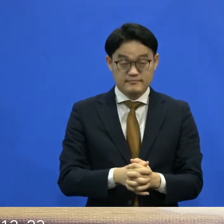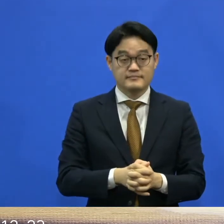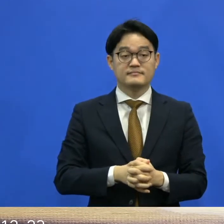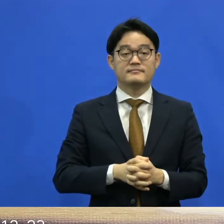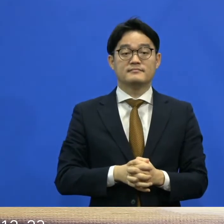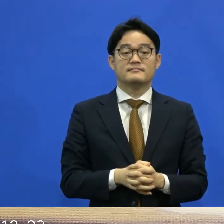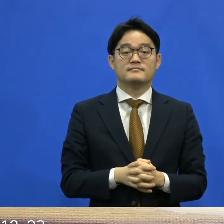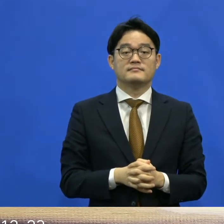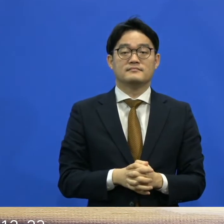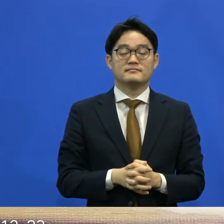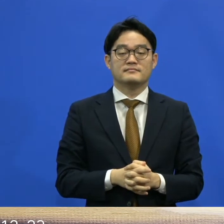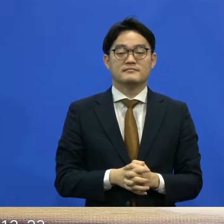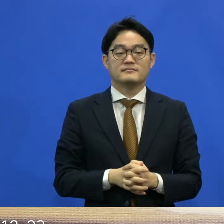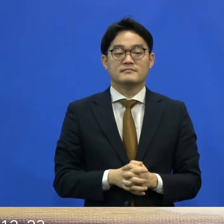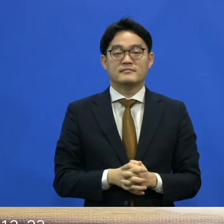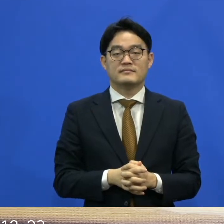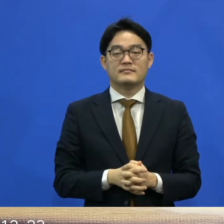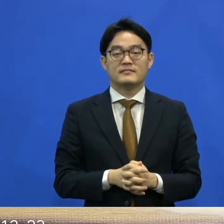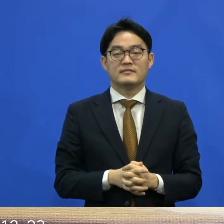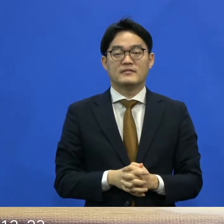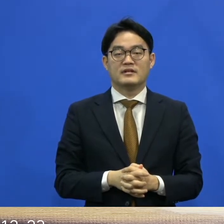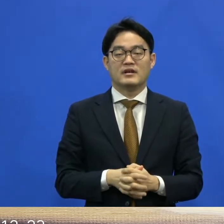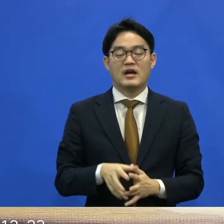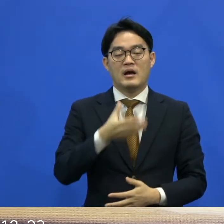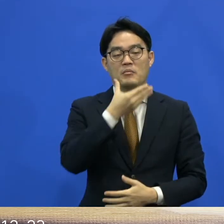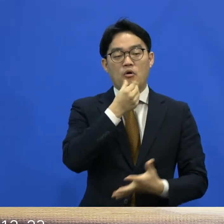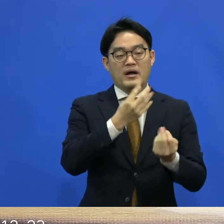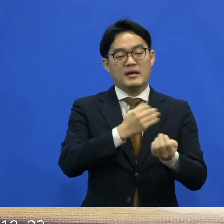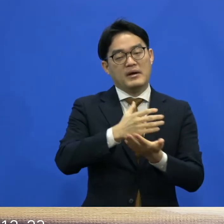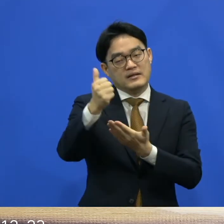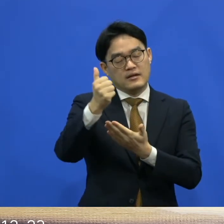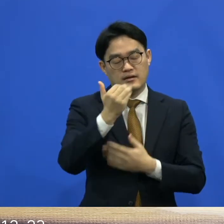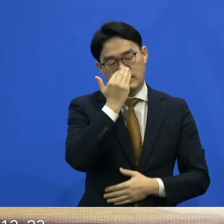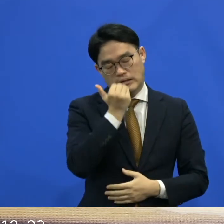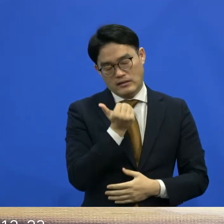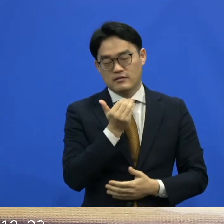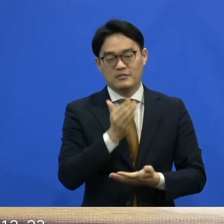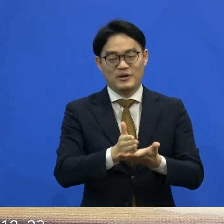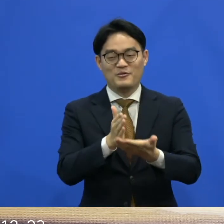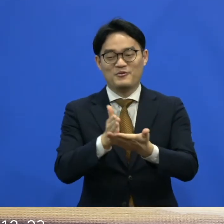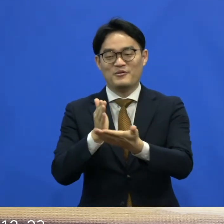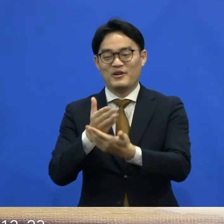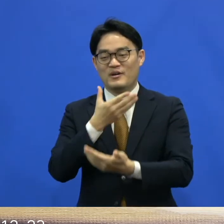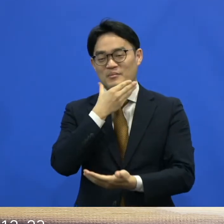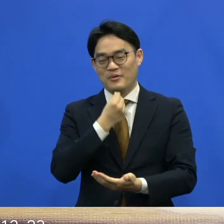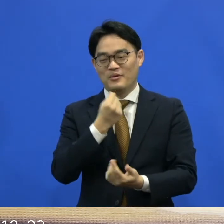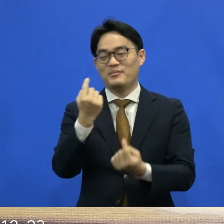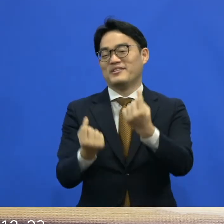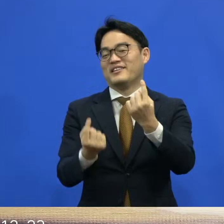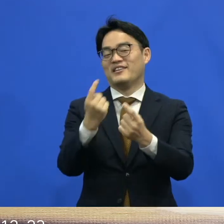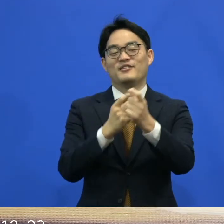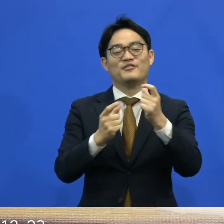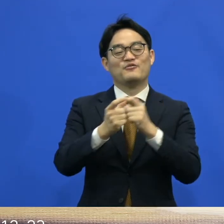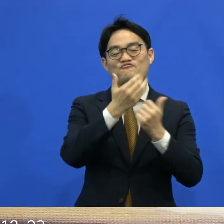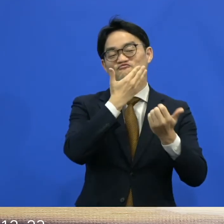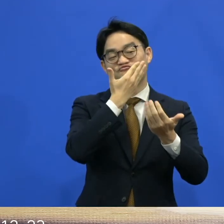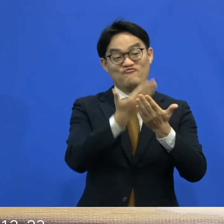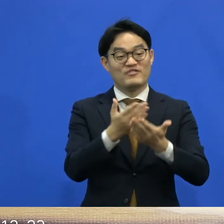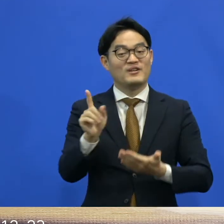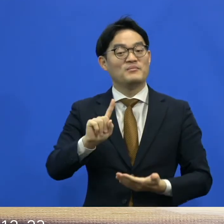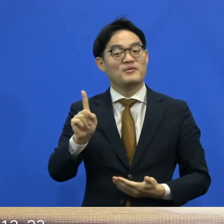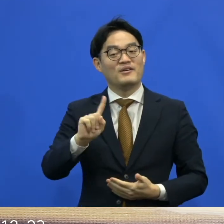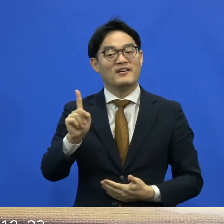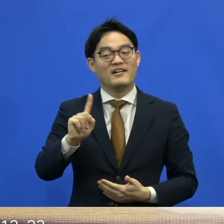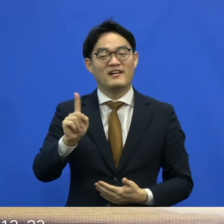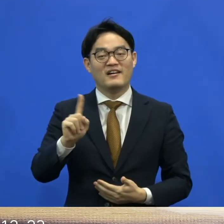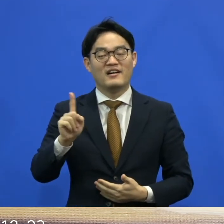복 많이 받으세요. 이 말은 또 우리도 많이 했고, 복 받는 것보다 더 중요한 게 복을 받는